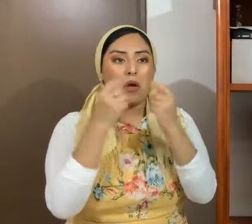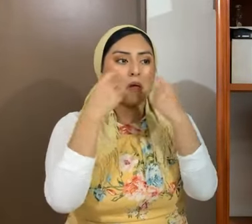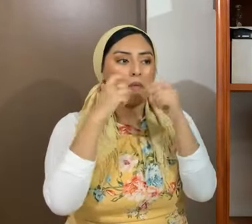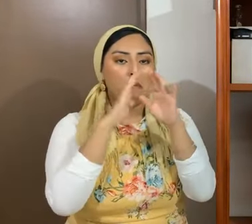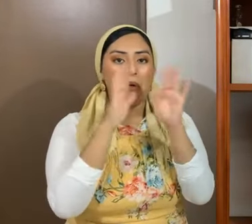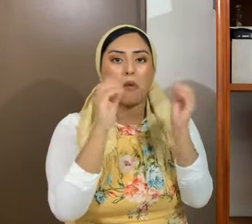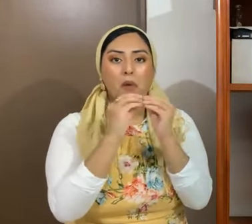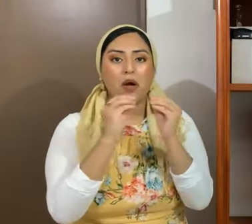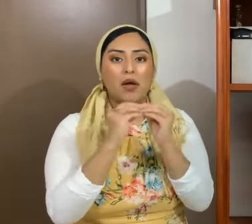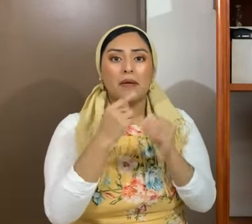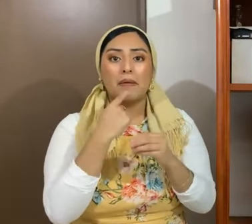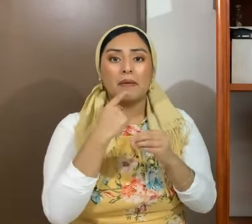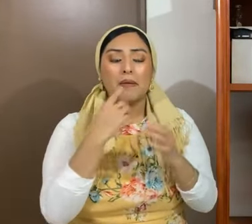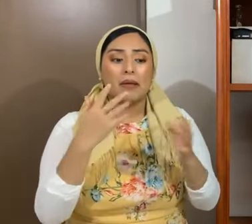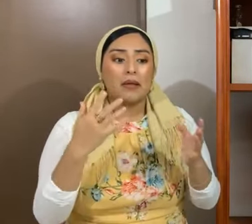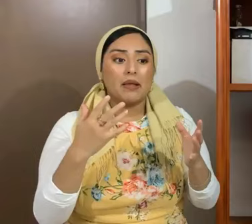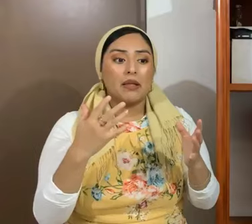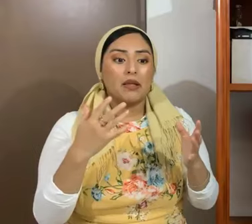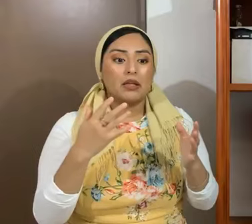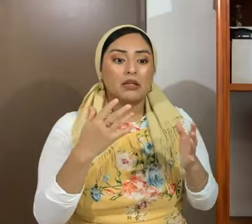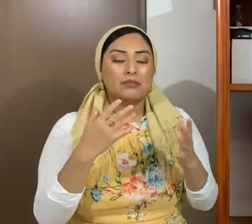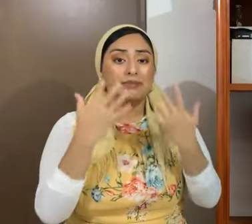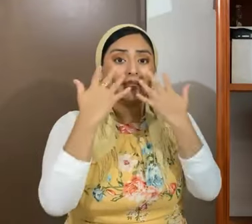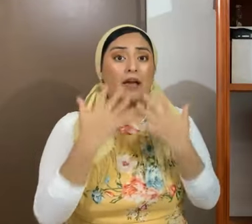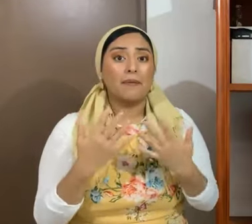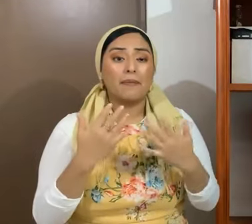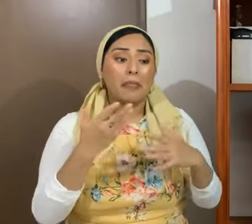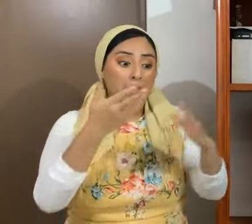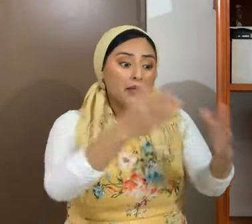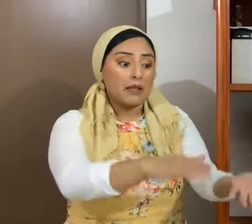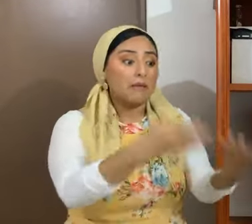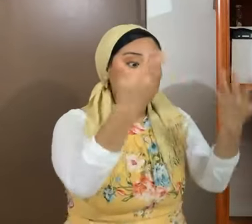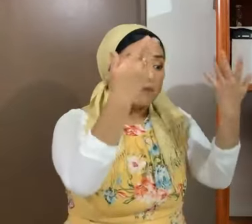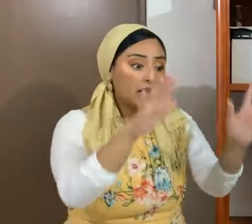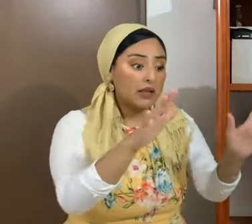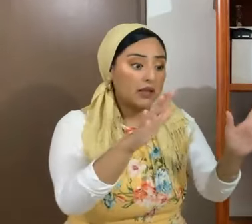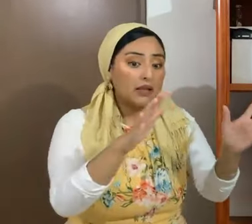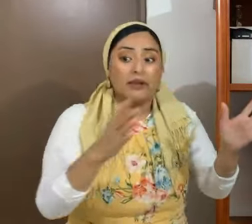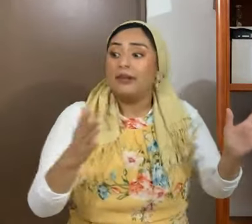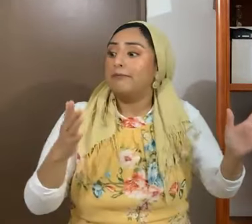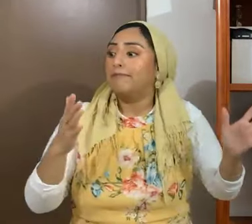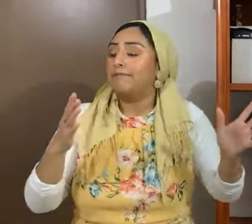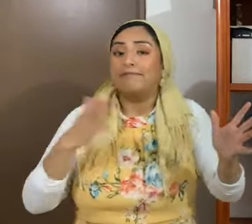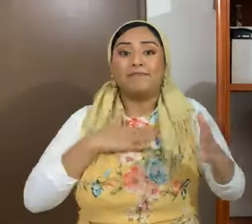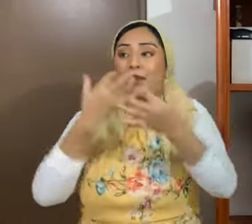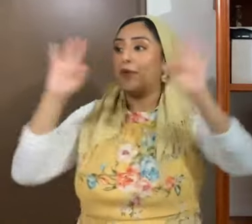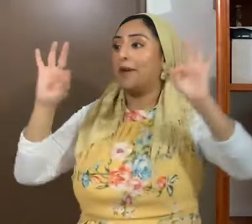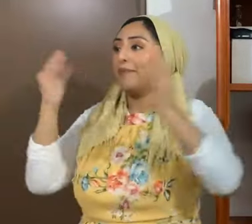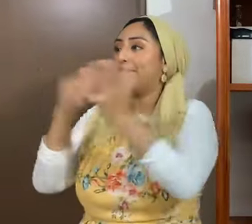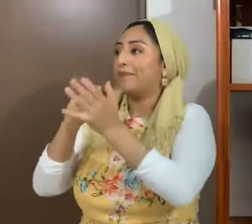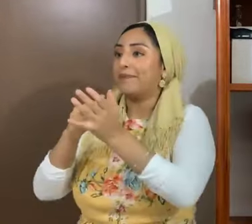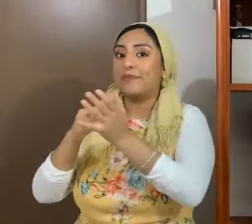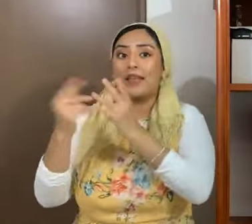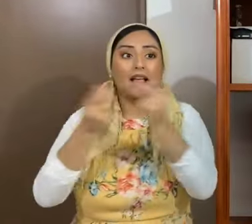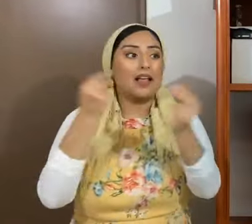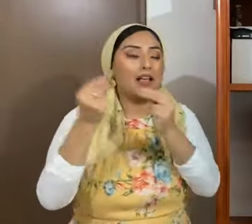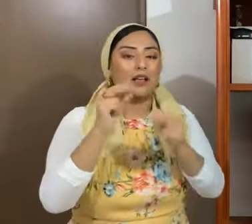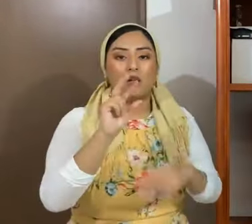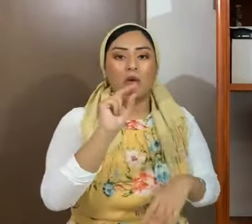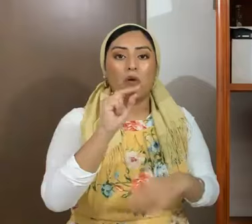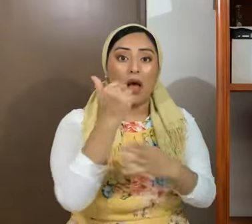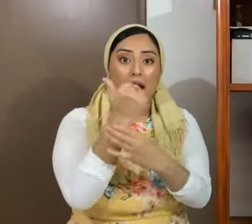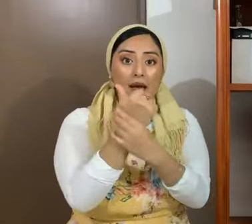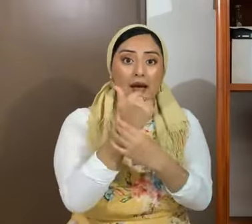lloran. Dicen, perdón, o sea, esto es algo muy feo, pues ya falleció, ya, ahora sí puedo hacer lo que quiera. No, fíjense cómo